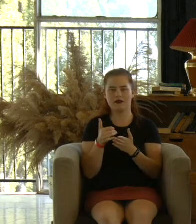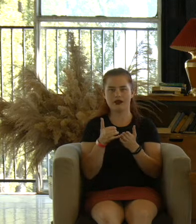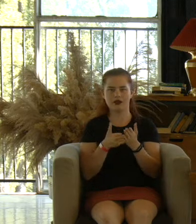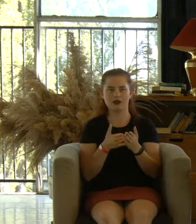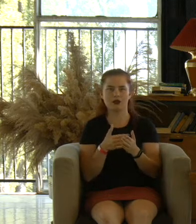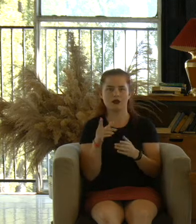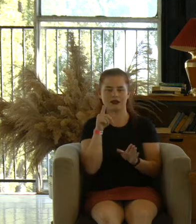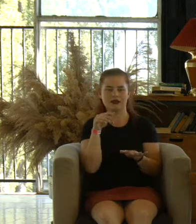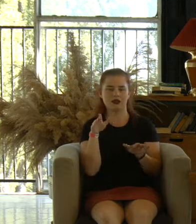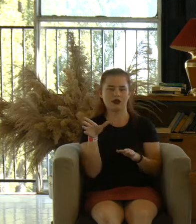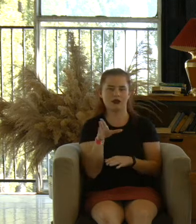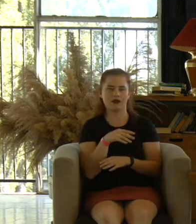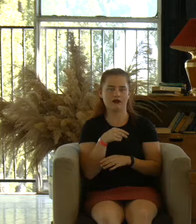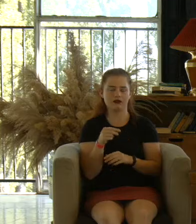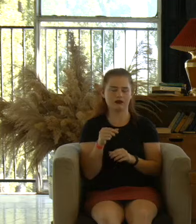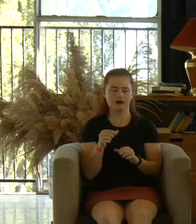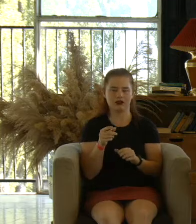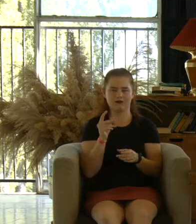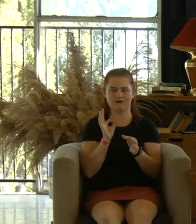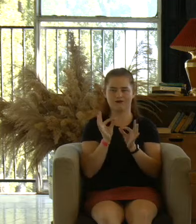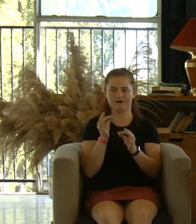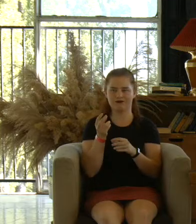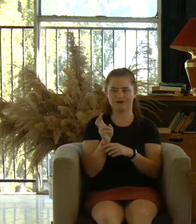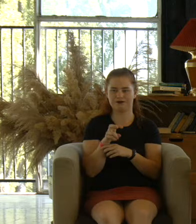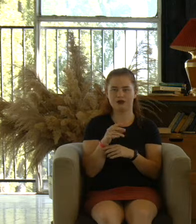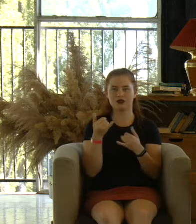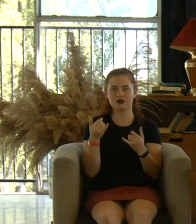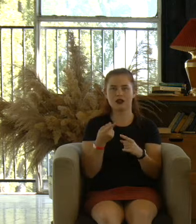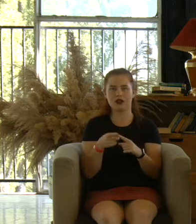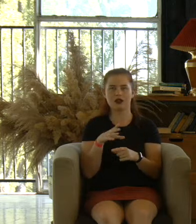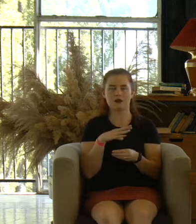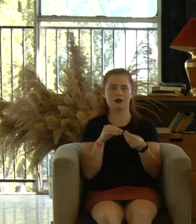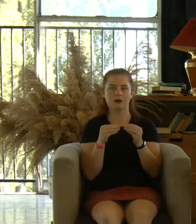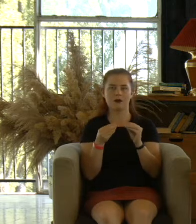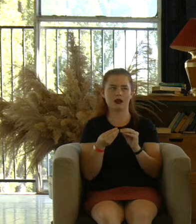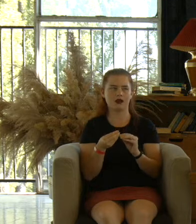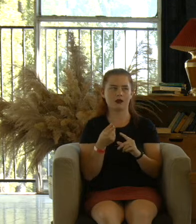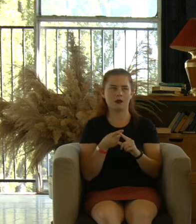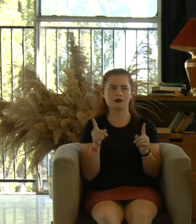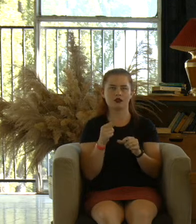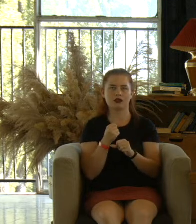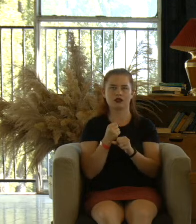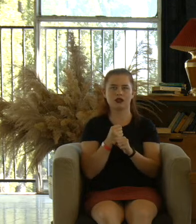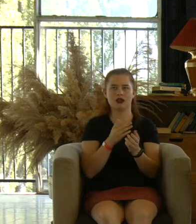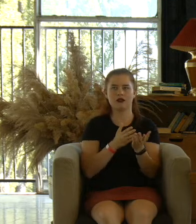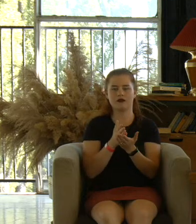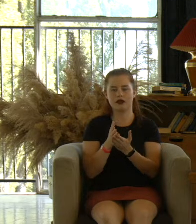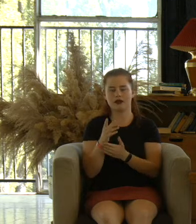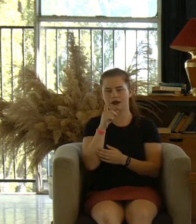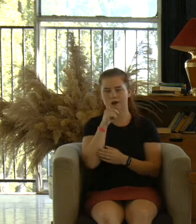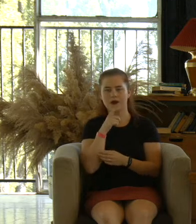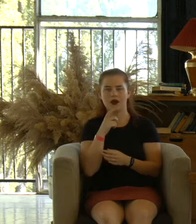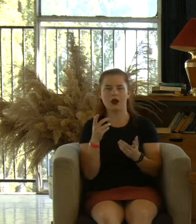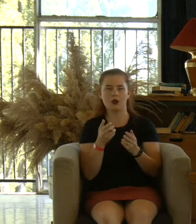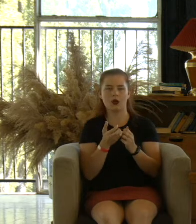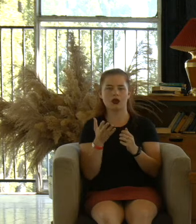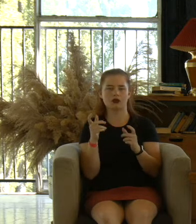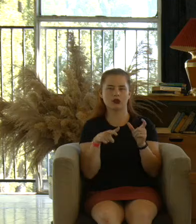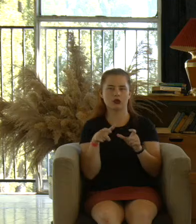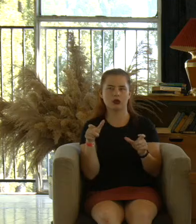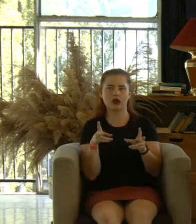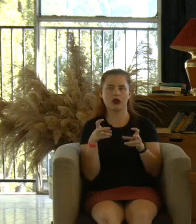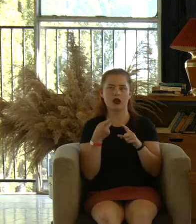всем рекомендую туда зайти. Но сейчас это было проблематично, даже если мы сделали филиал здесь, непонятно какое количество людей,